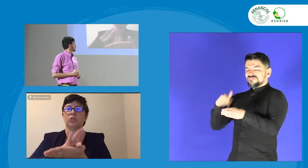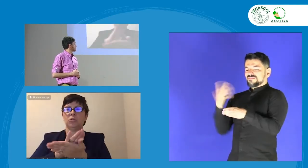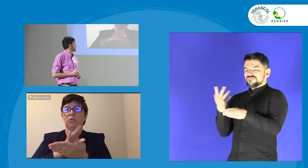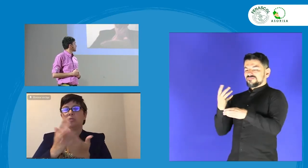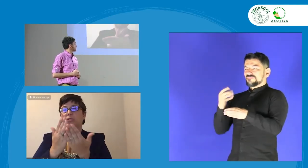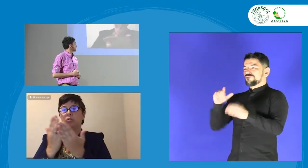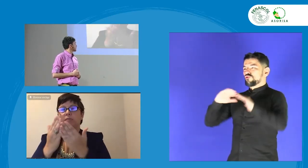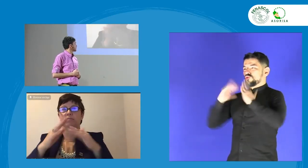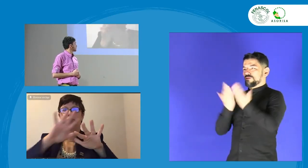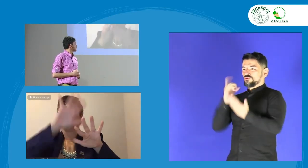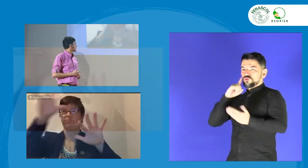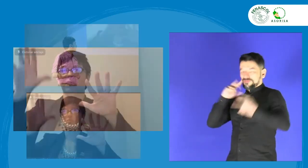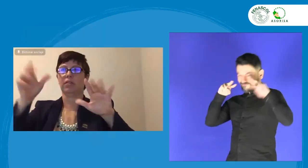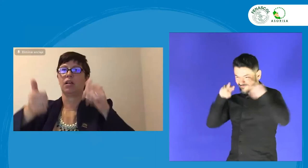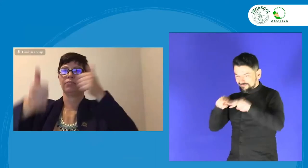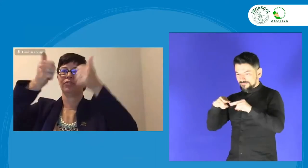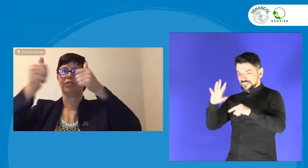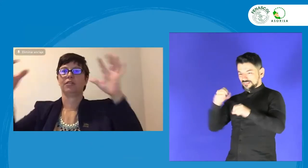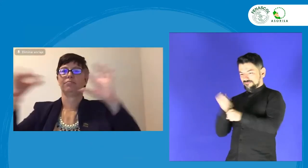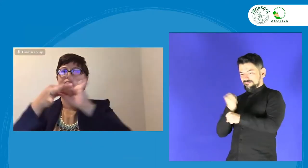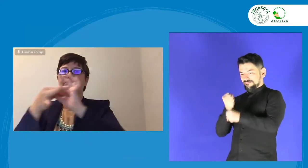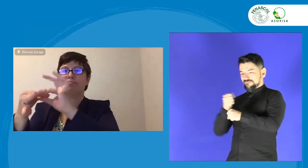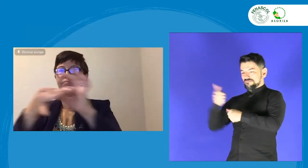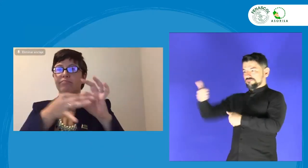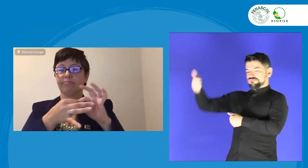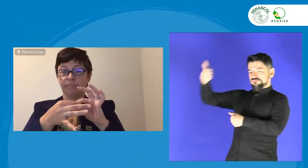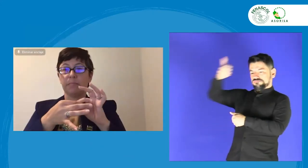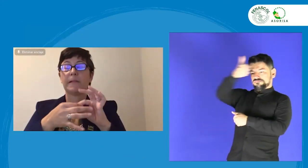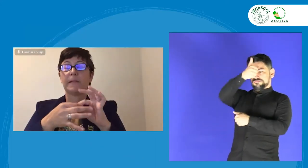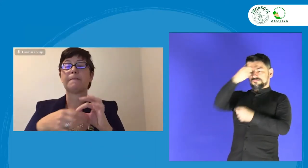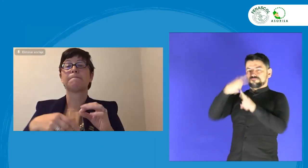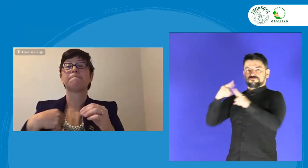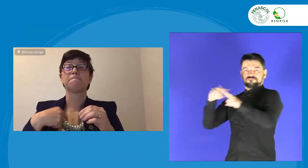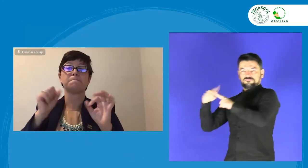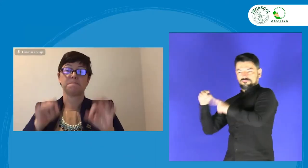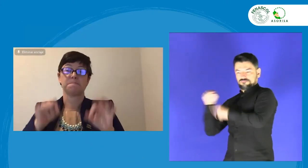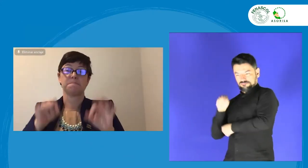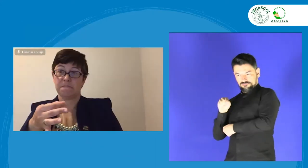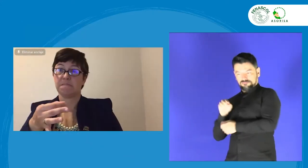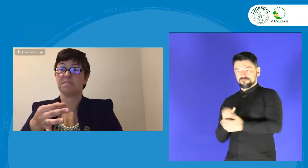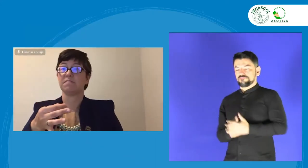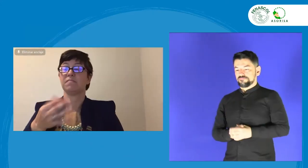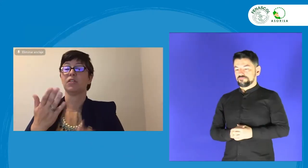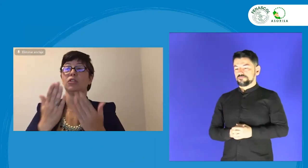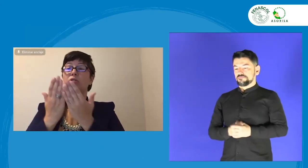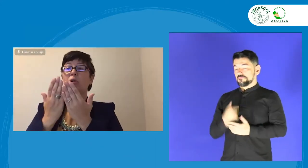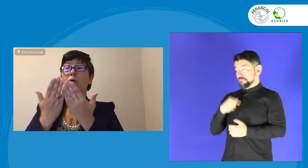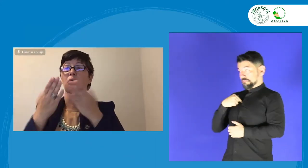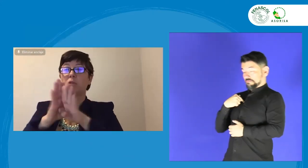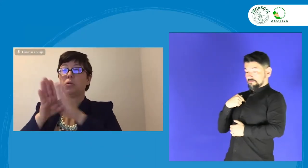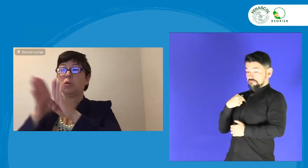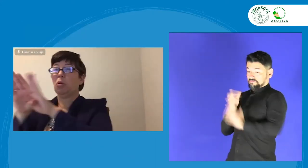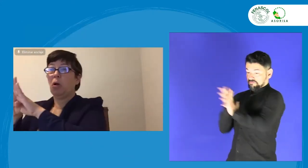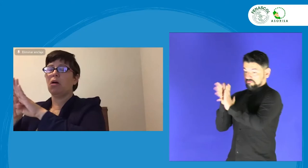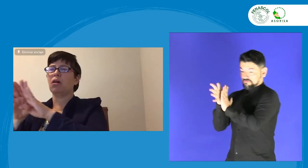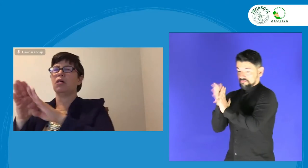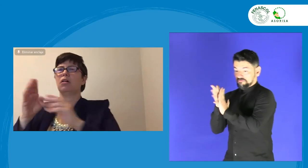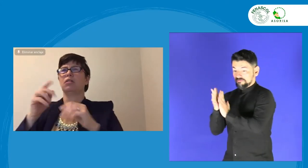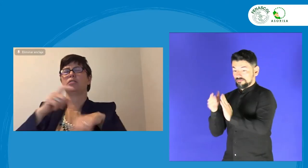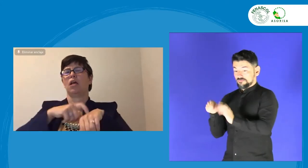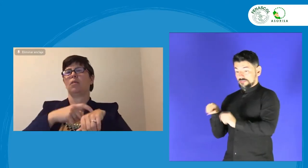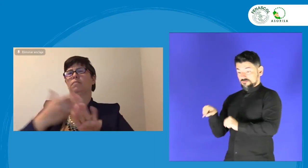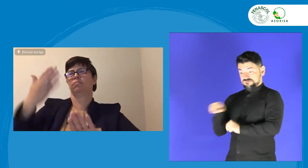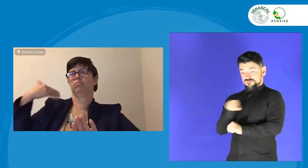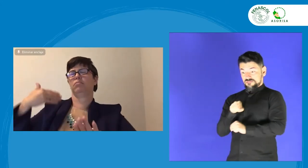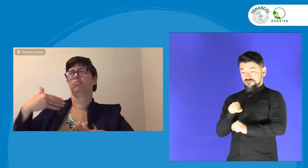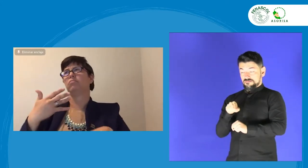Pues existe este tipo de educación donde es una educación de escuelas para sordos y pues lo que nosotros